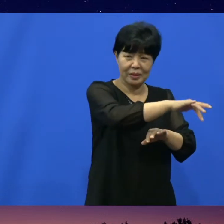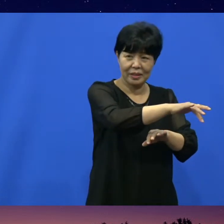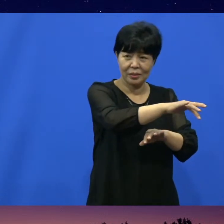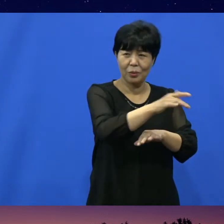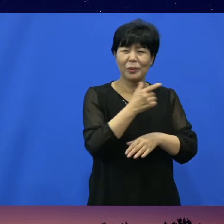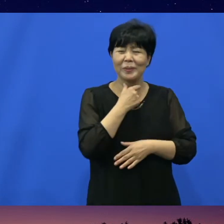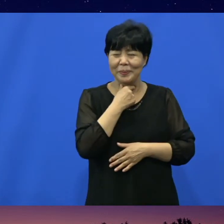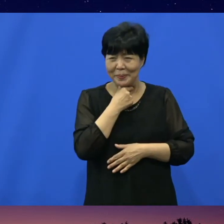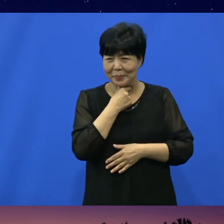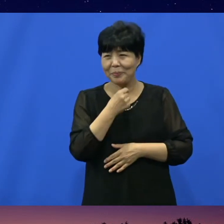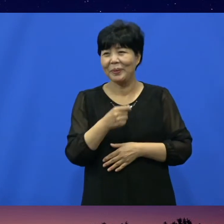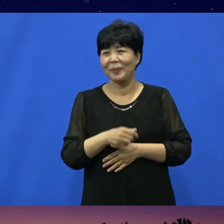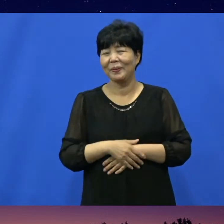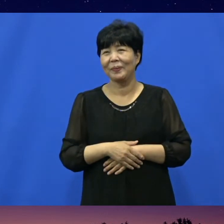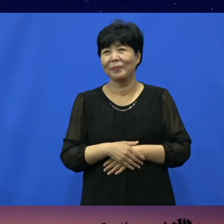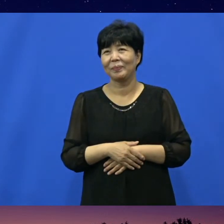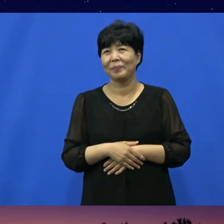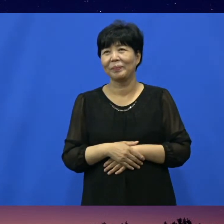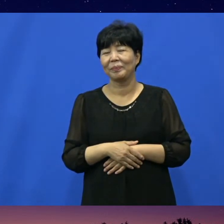이게 아가페예요.